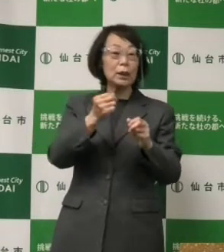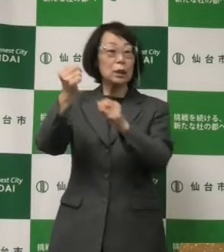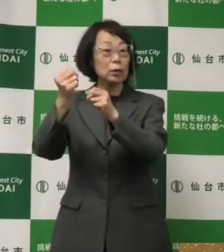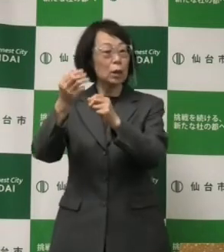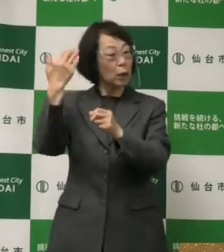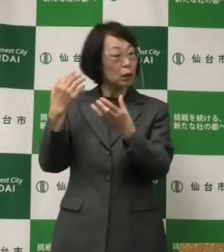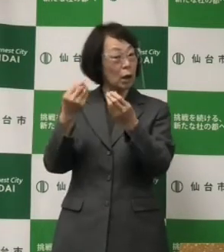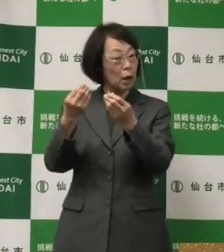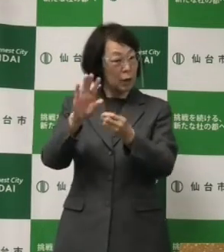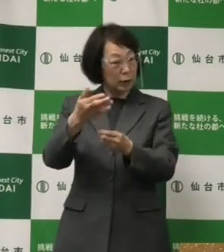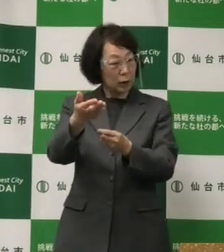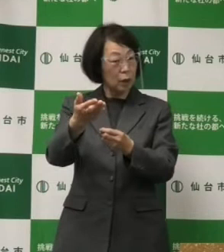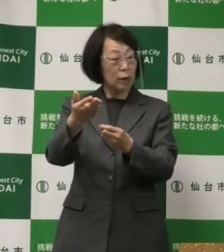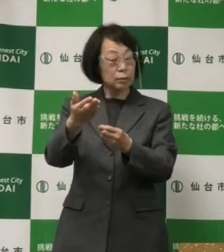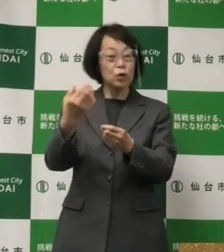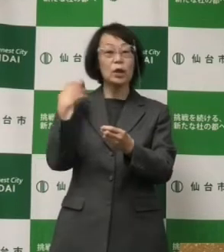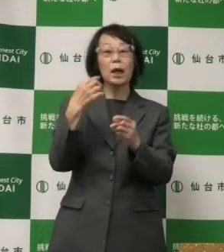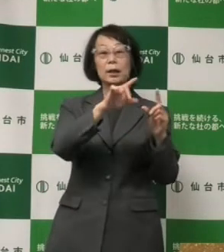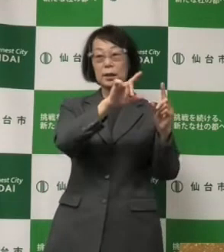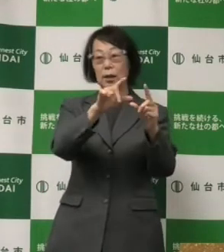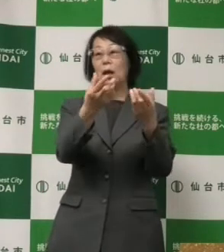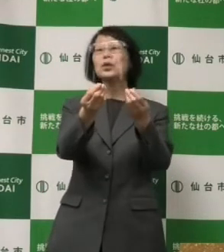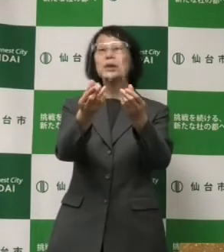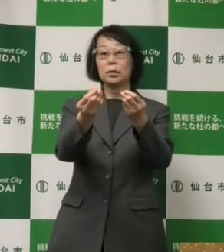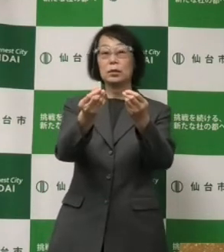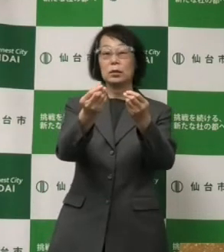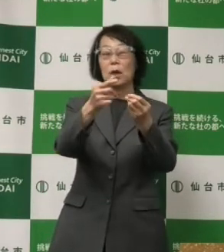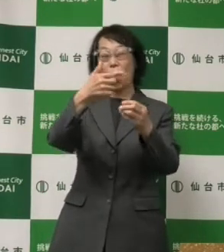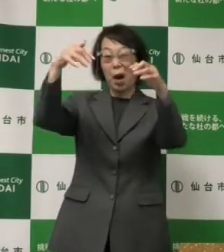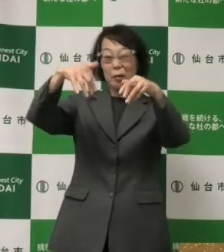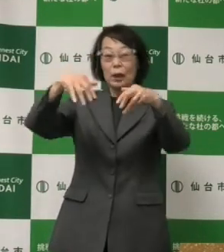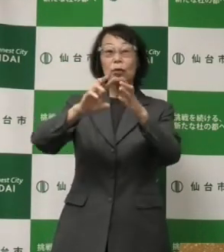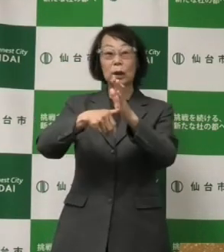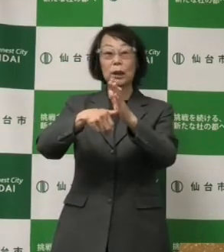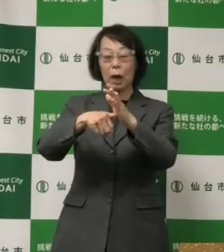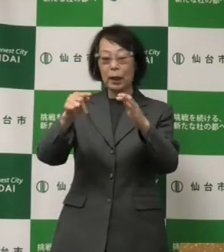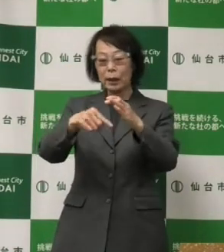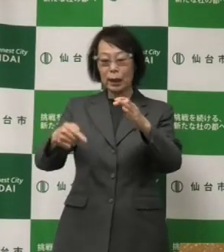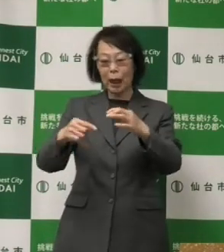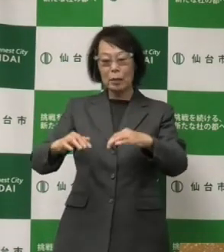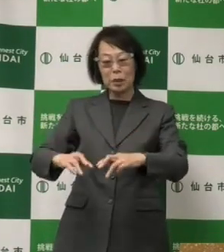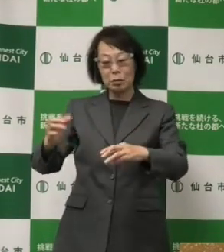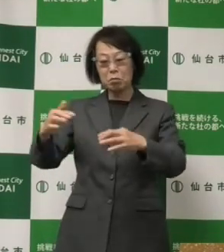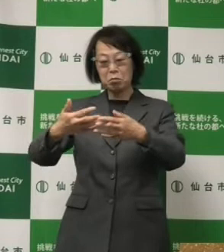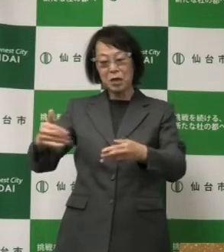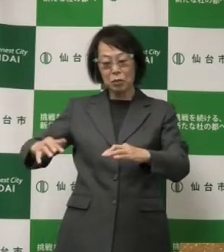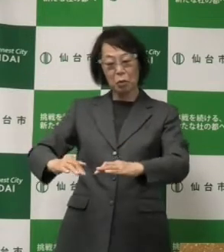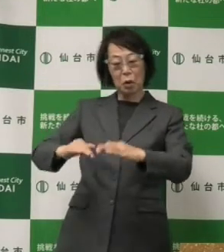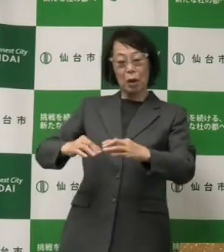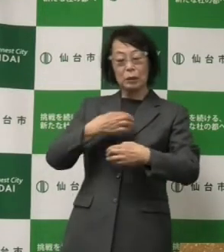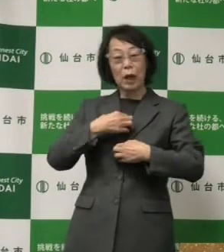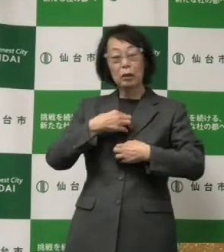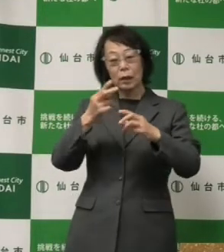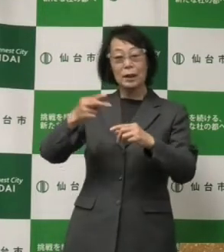ったということ ？はい、そうです。従来から大雨時には1階浸水する可能性があるので2階以上に避難とし